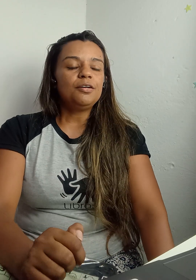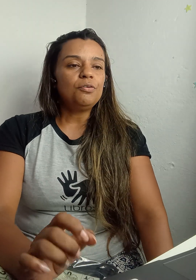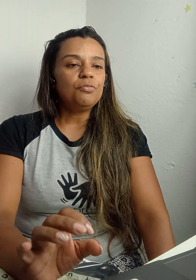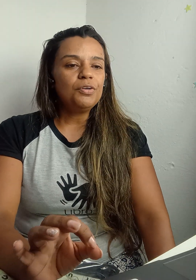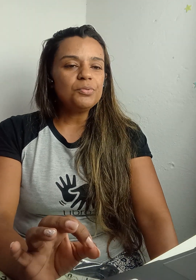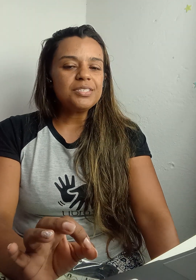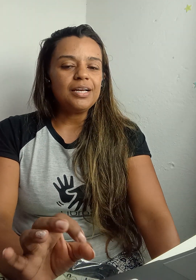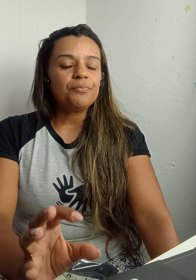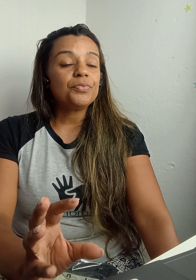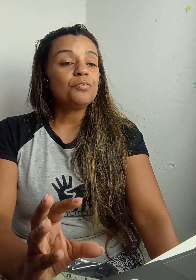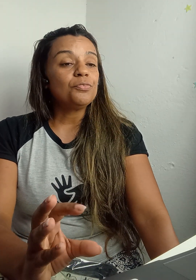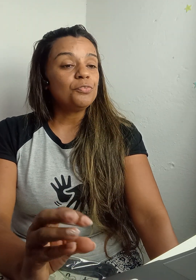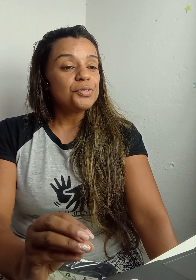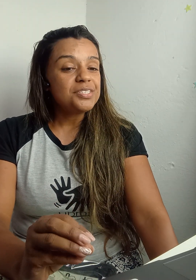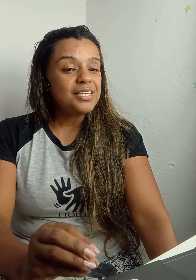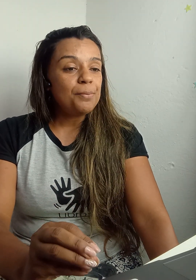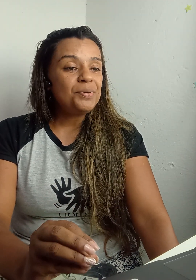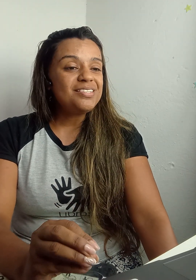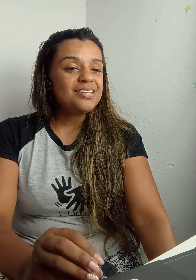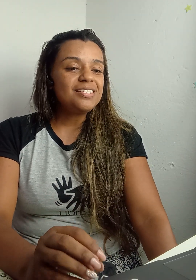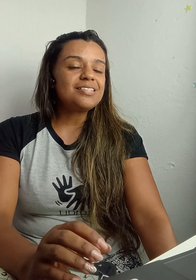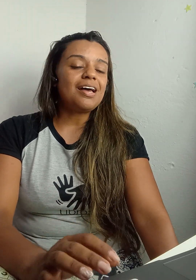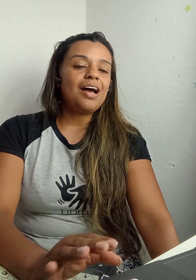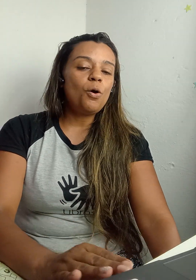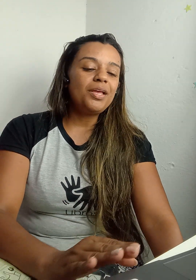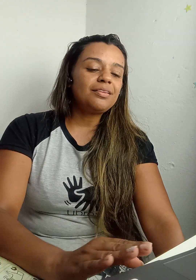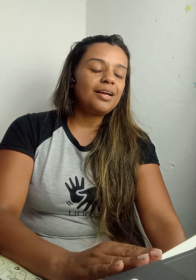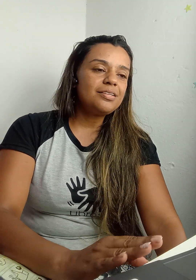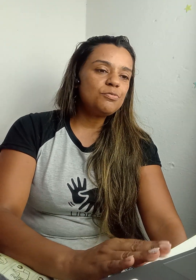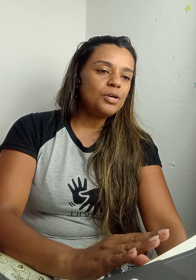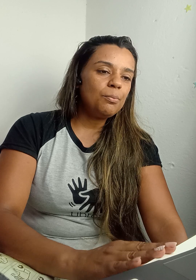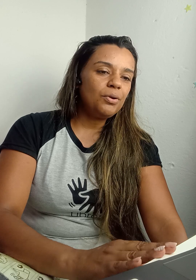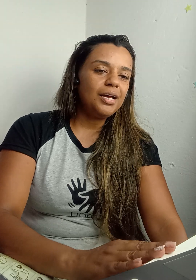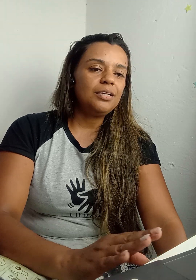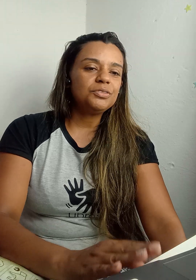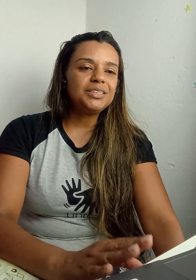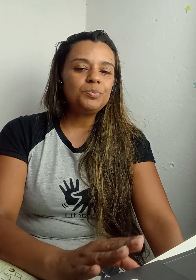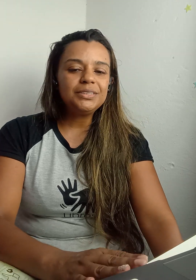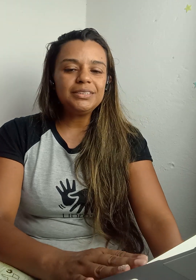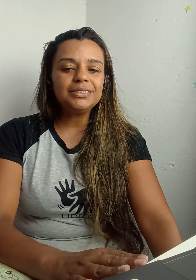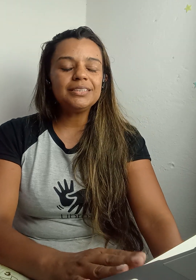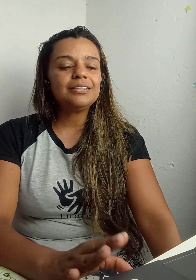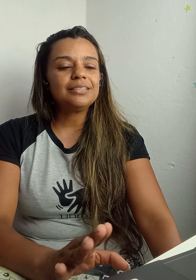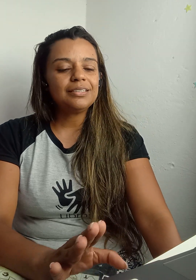Então, vamos lá. Você precisa aumentar esse vocabulário, você precisa,